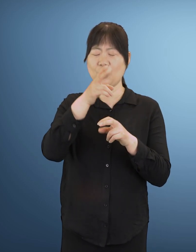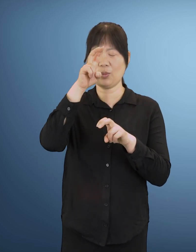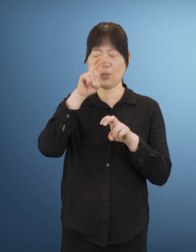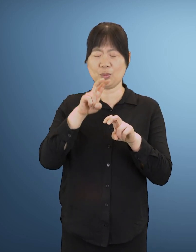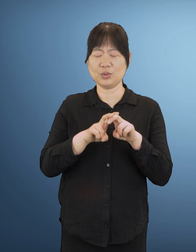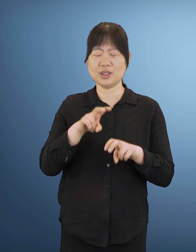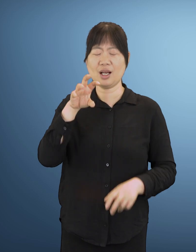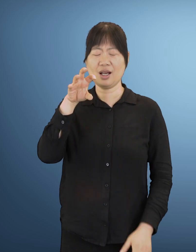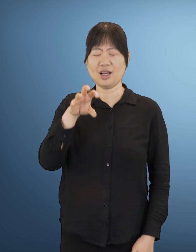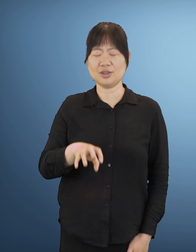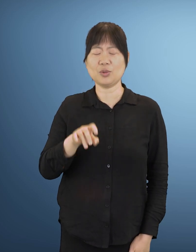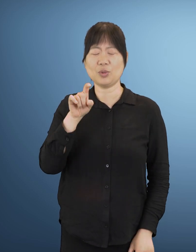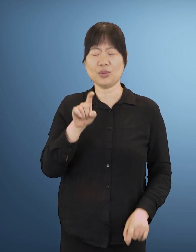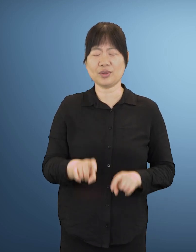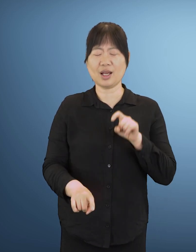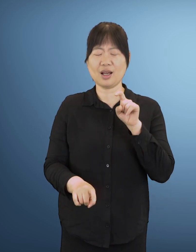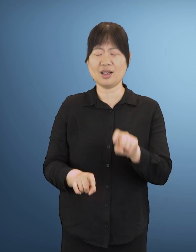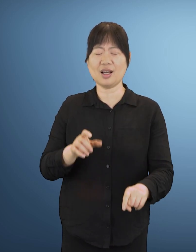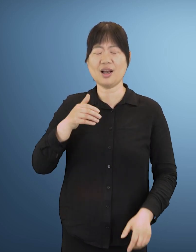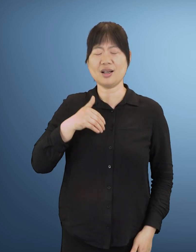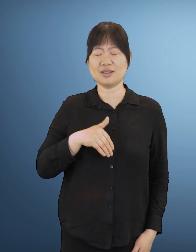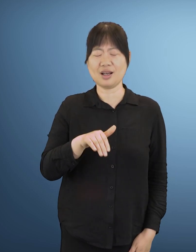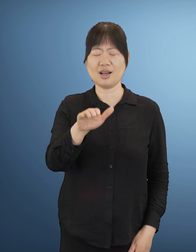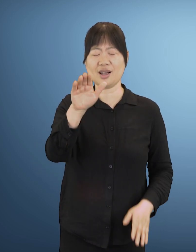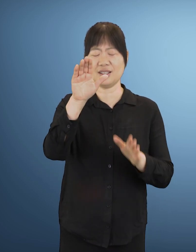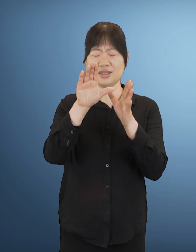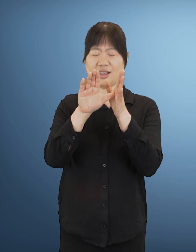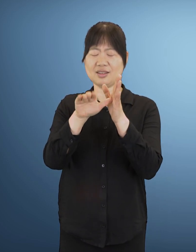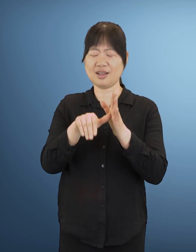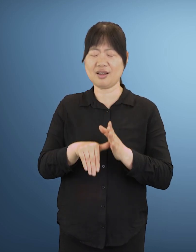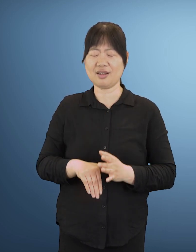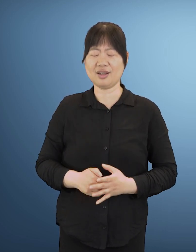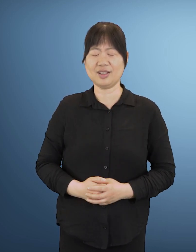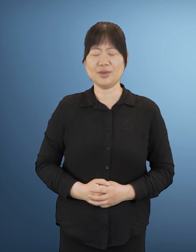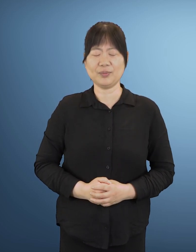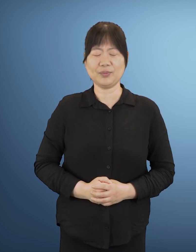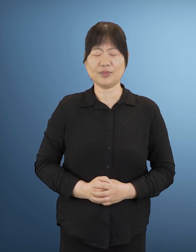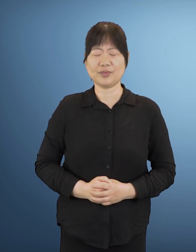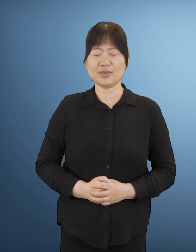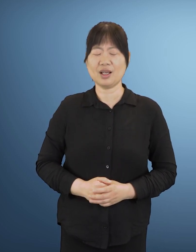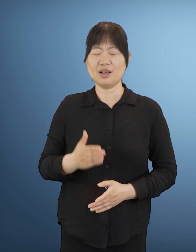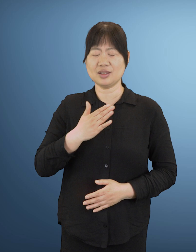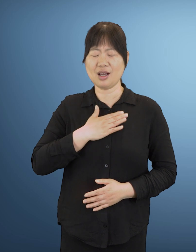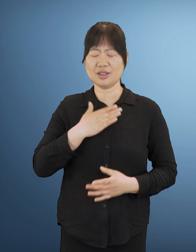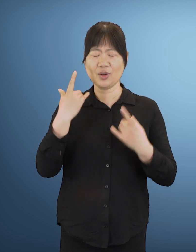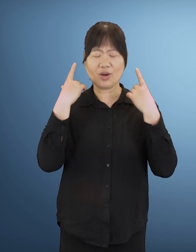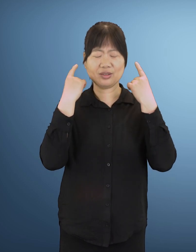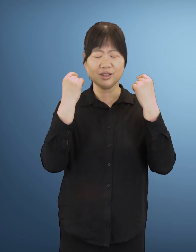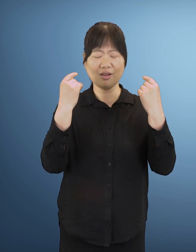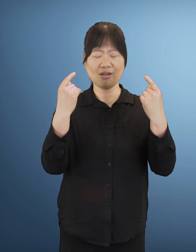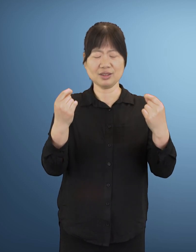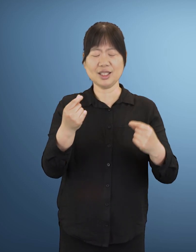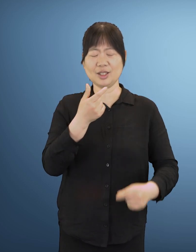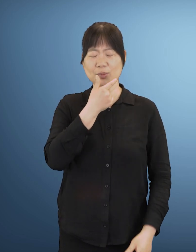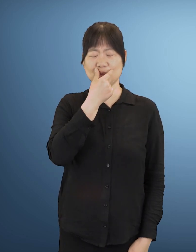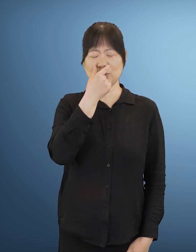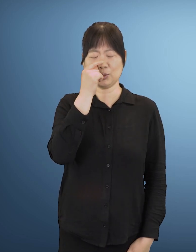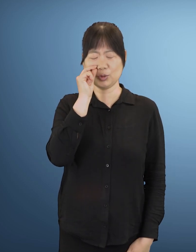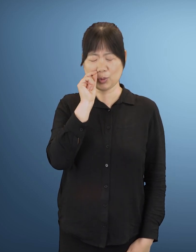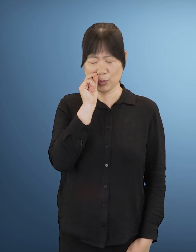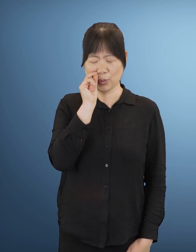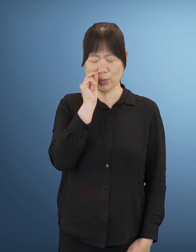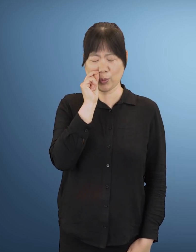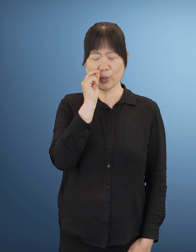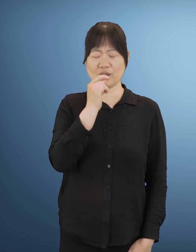주의 보좌로 나아갈 때에 나 여전히 부족하나